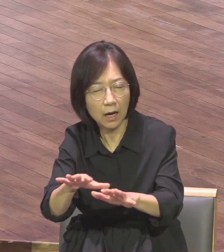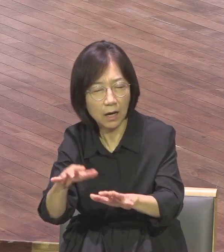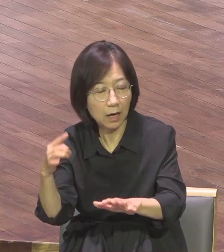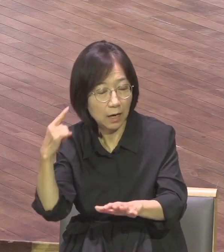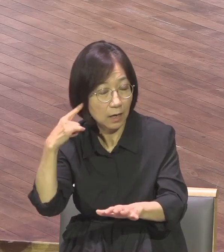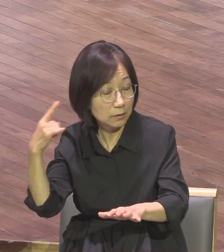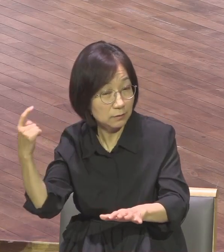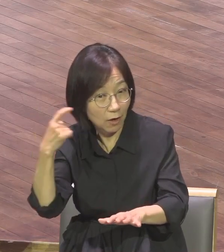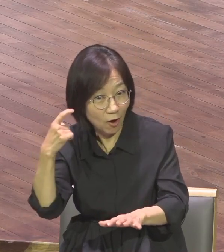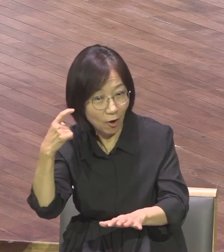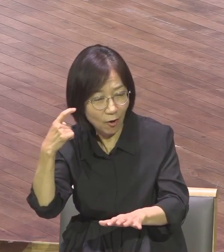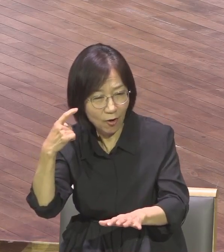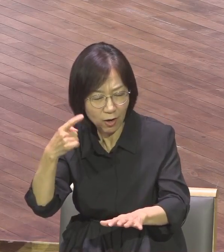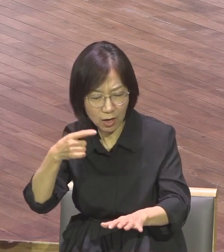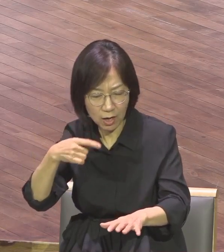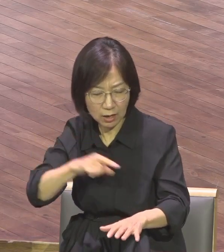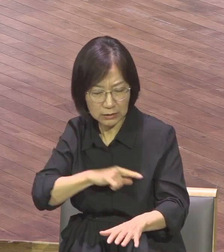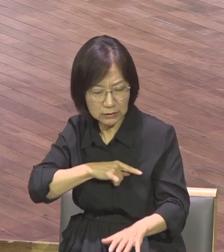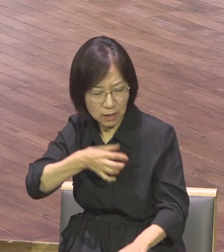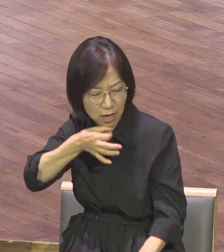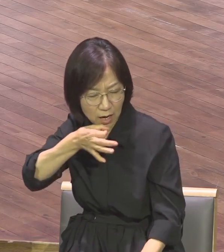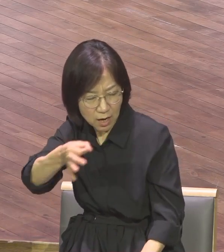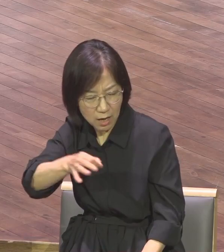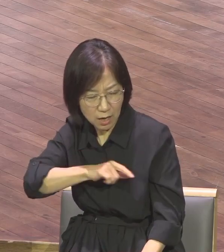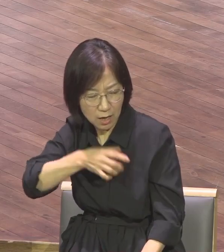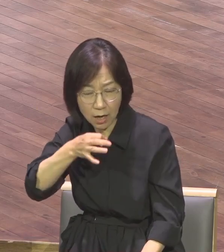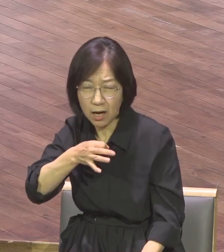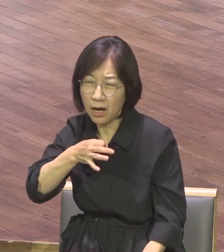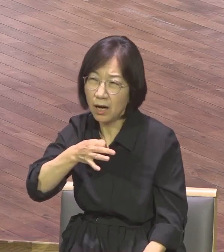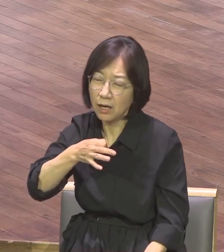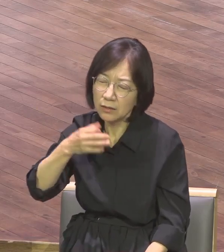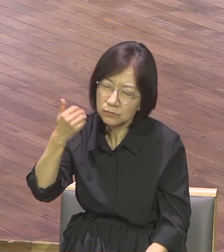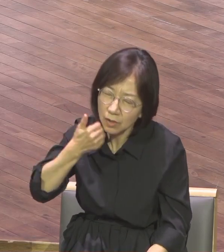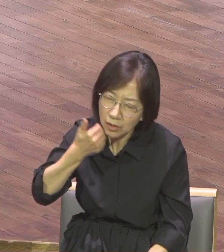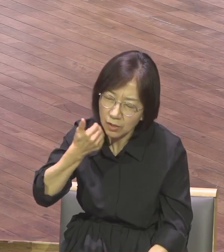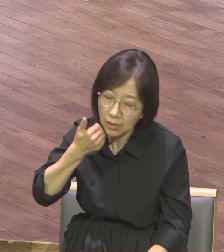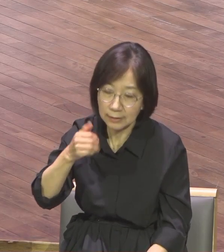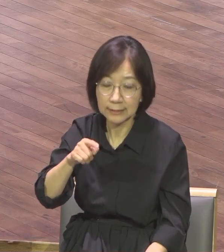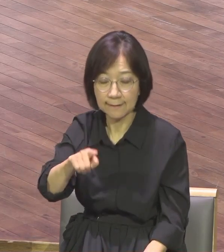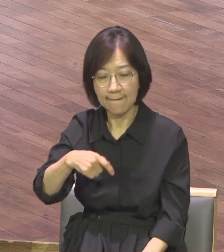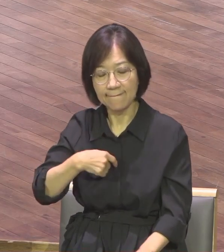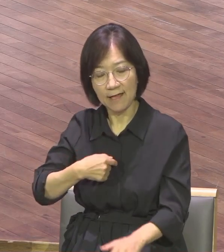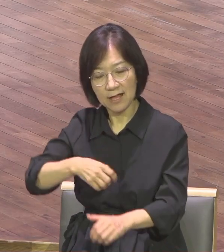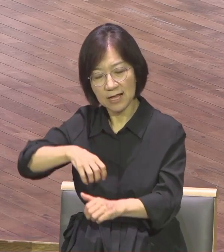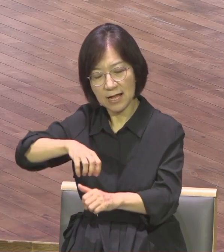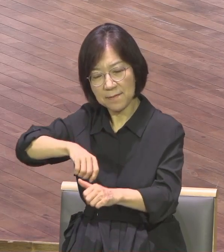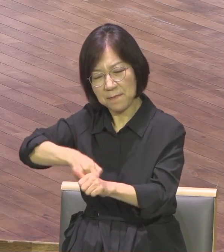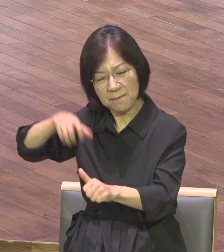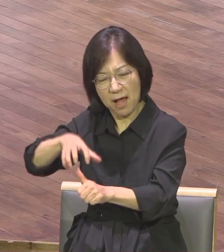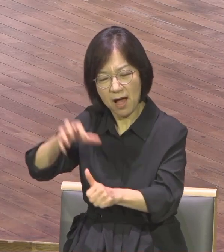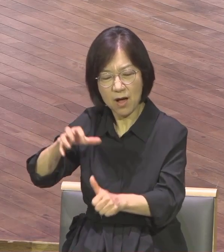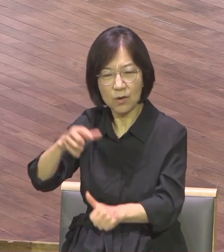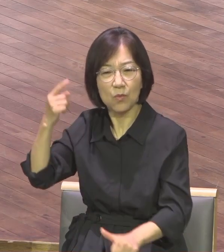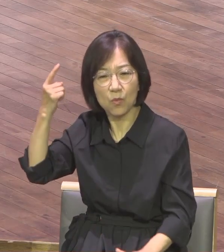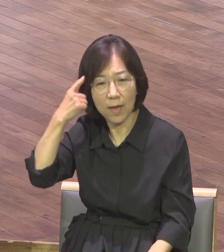불러요. 사울아 사울아 너가 왜 나를 핍박하냐. 뭐 전에 성경 핍박인데 요즘은 박해라